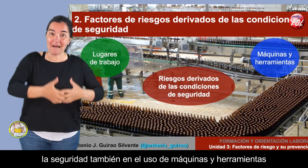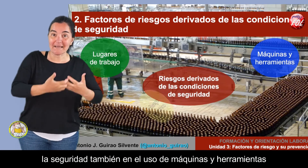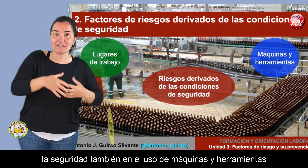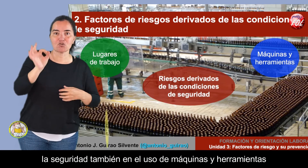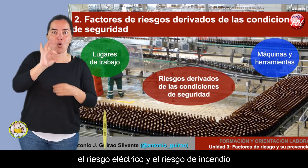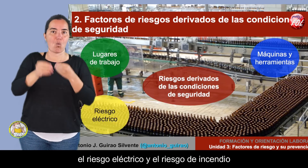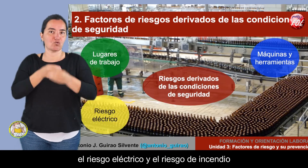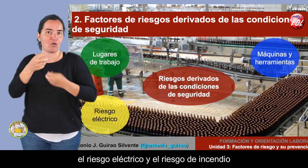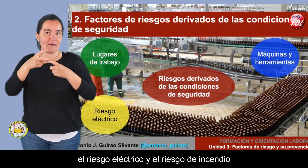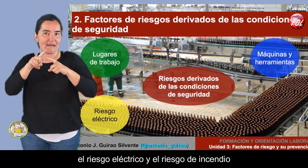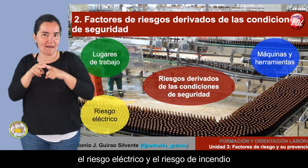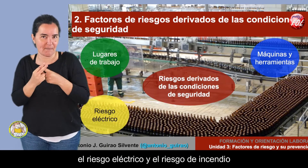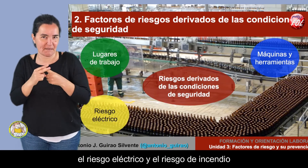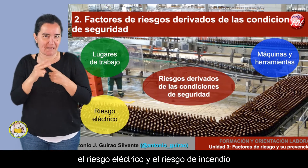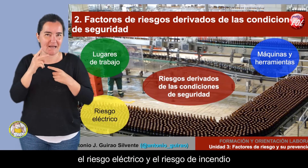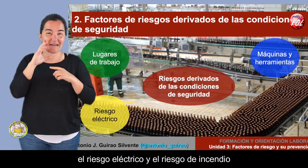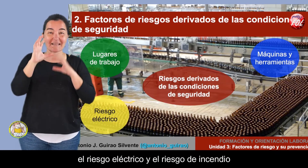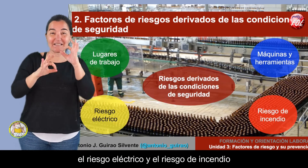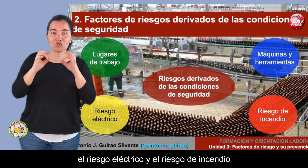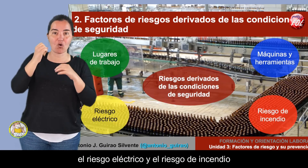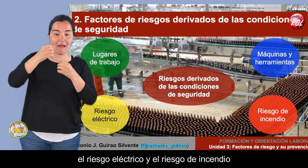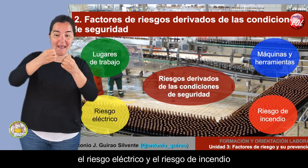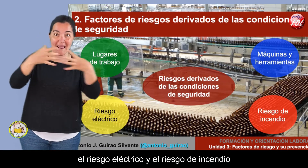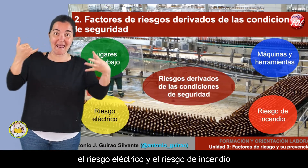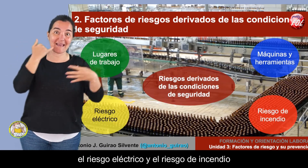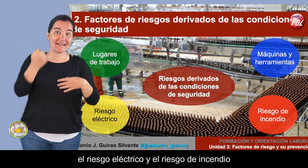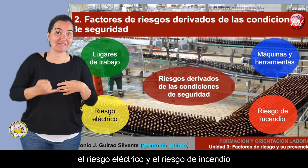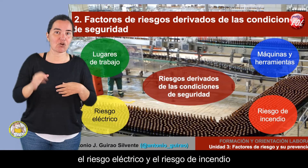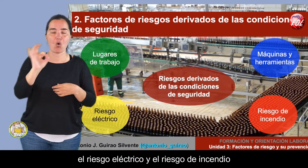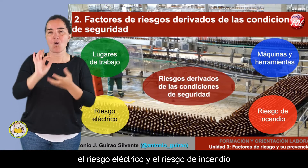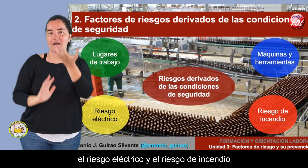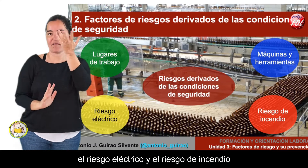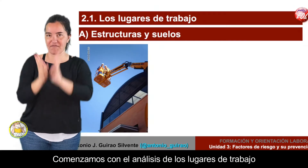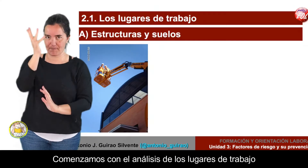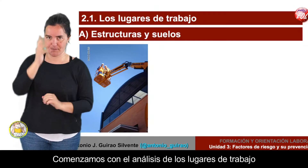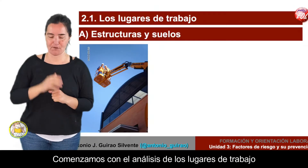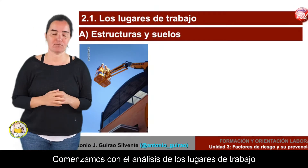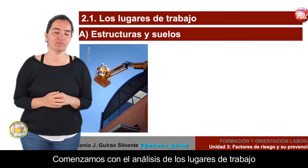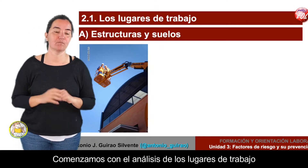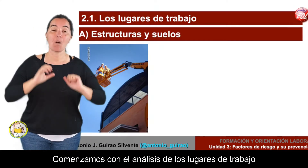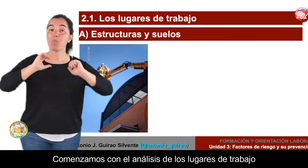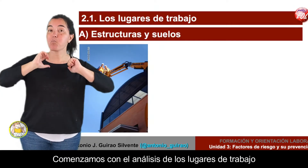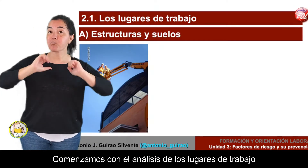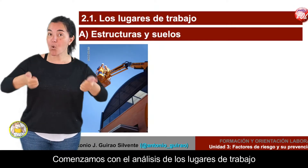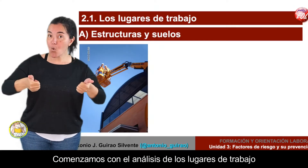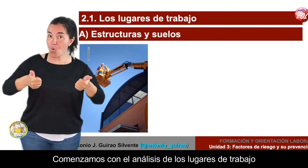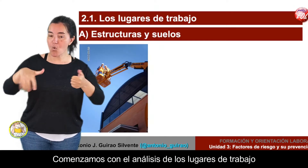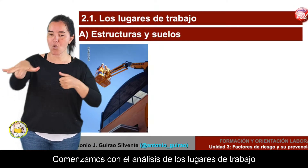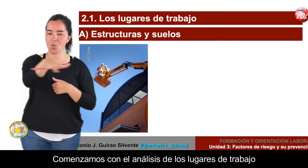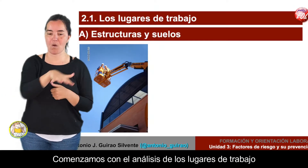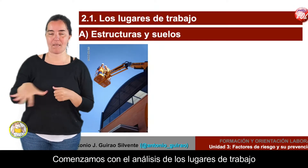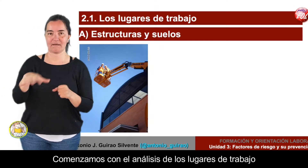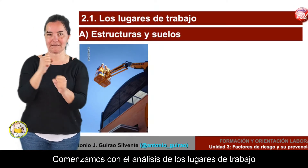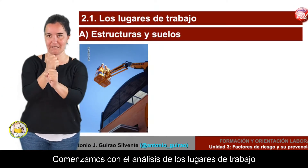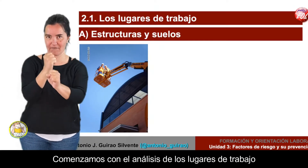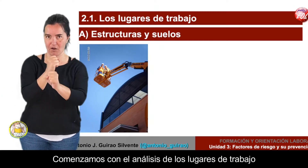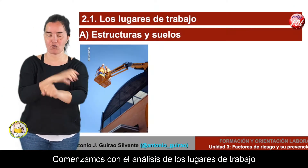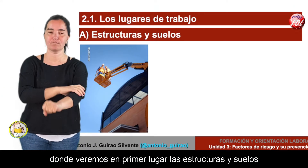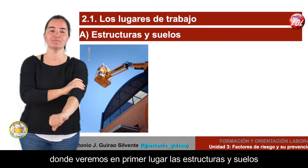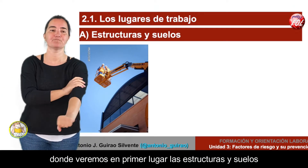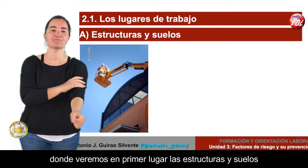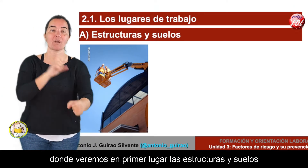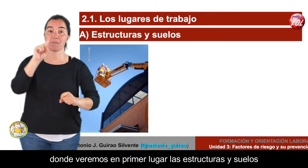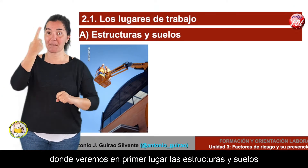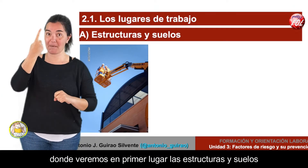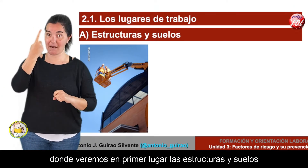y herramientas, el riesgo eléctrico y el riesgo de incendio. Comenzamos con el análisis de los lugares de trabajo,